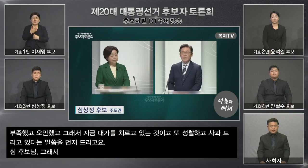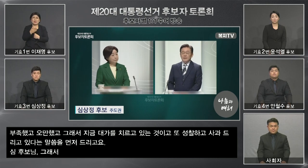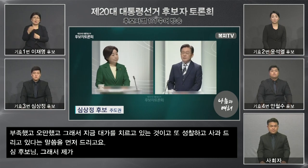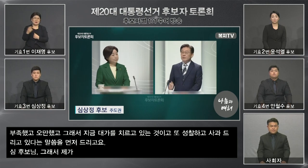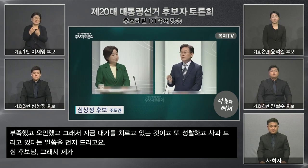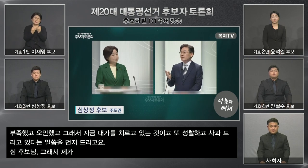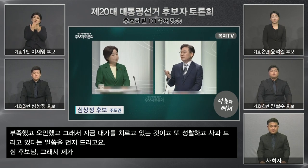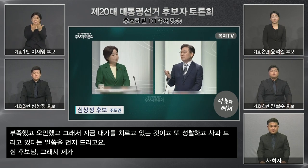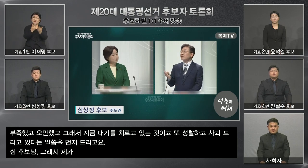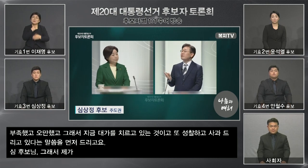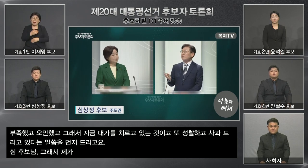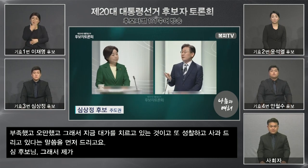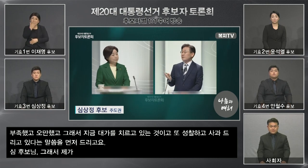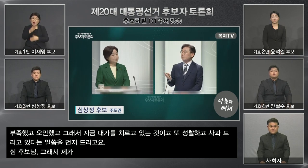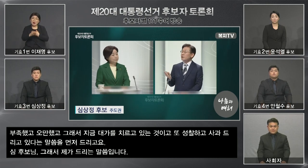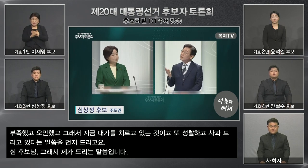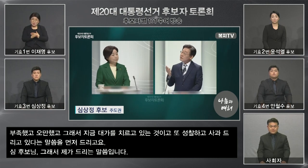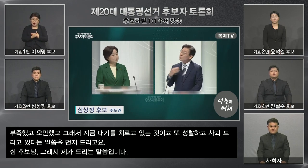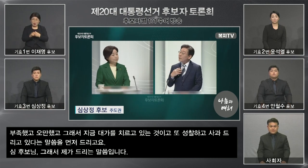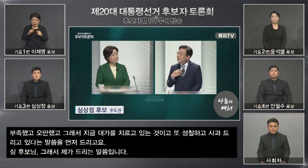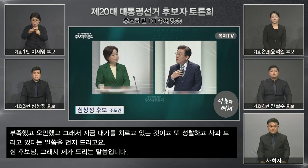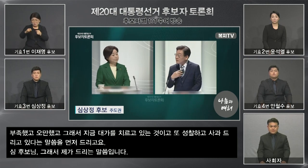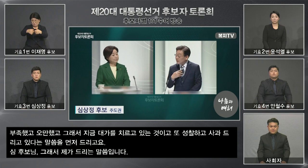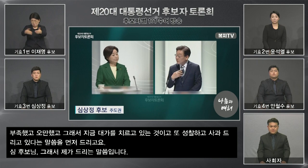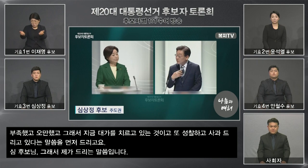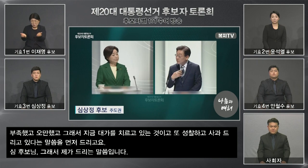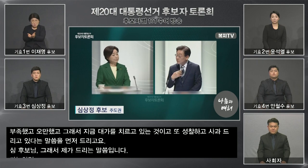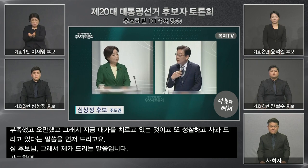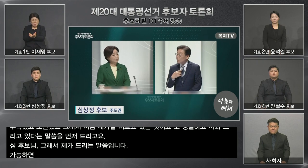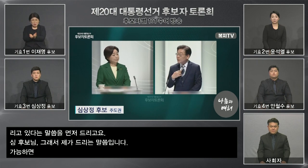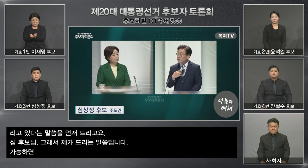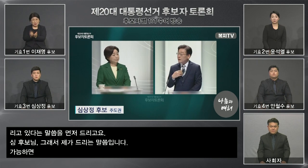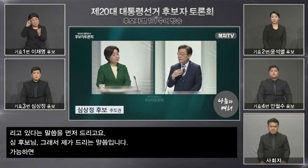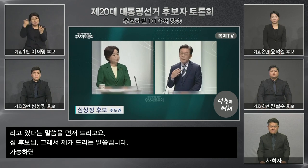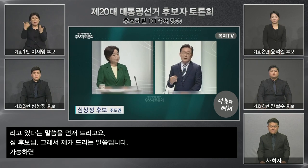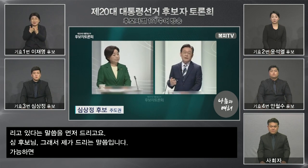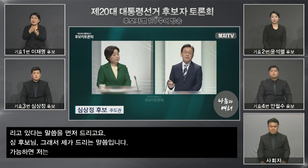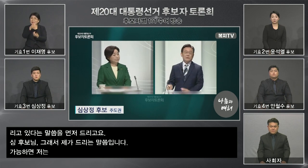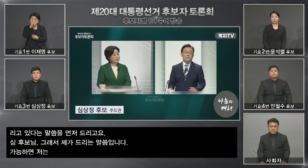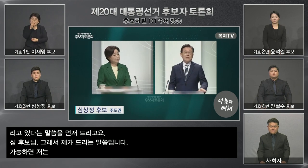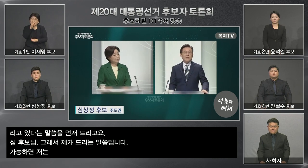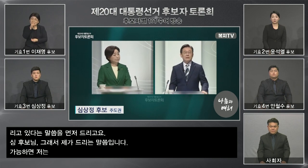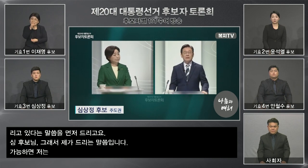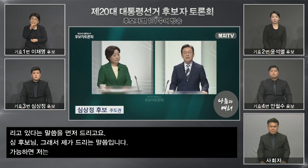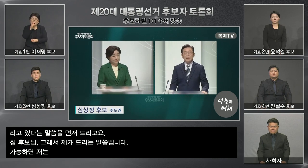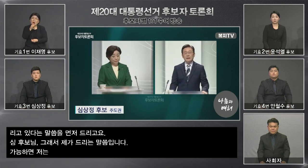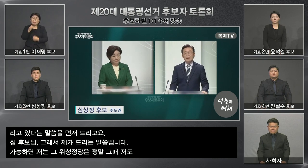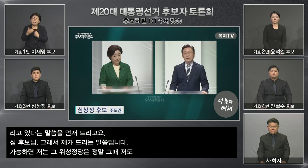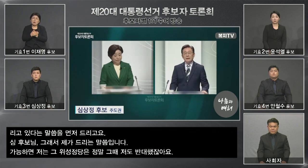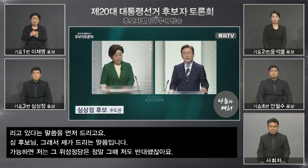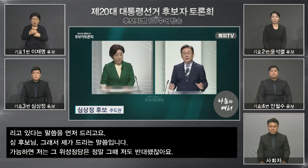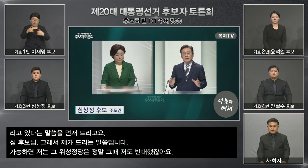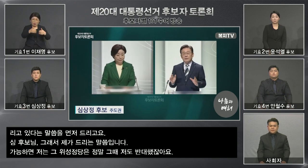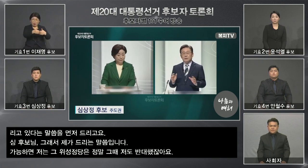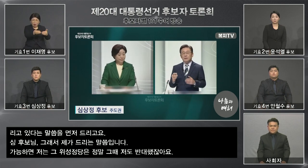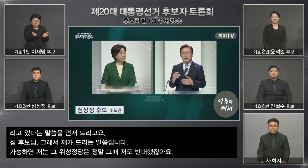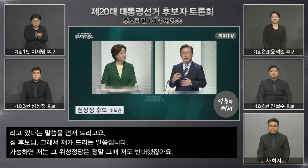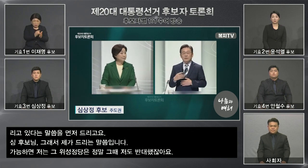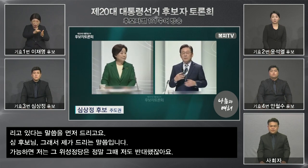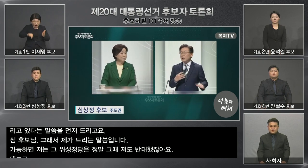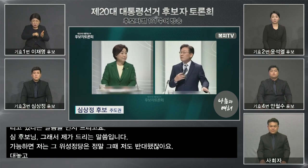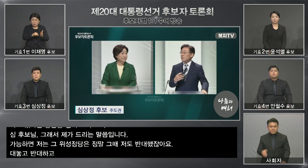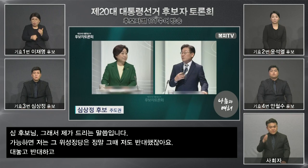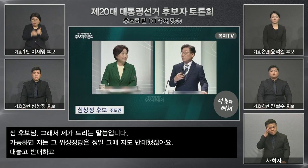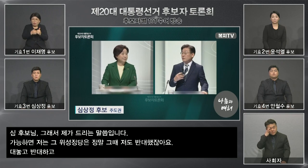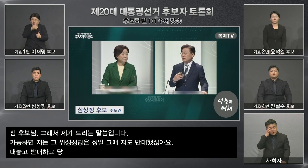저는 그 위성 정당은 정말 그때 저도 반대했잖아요. 대놓고 반대하다 사실 당내에서도 입장이 난처했는데 그때 저는